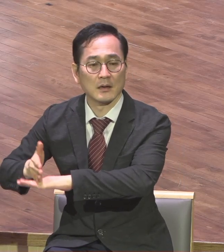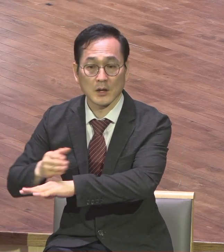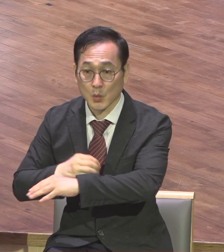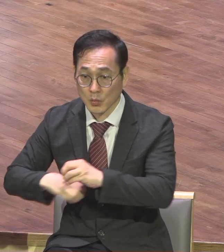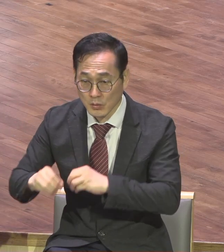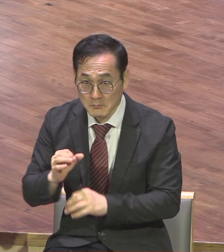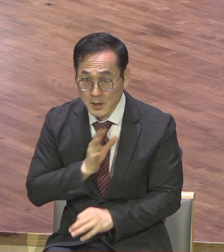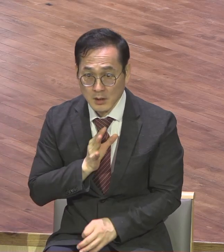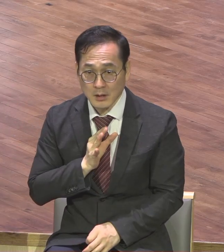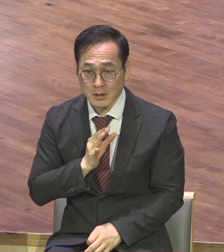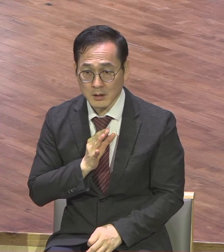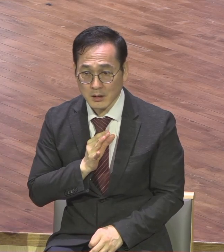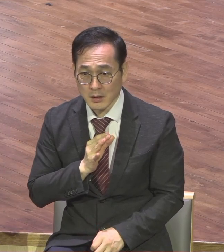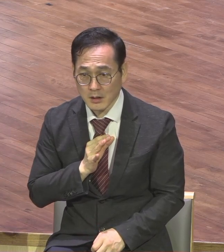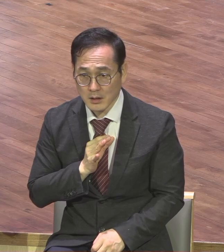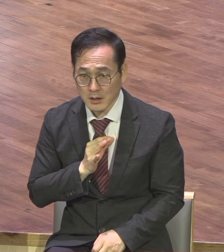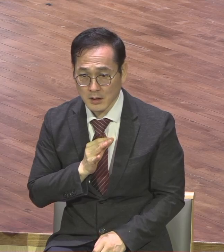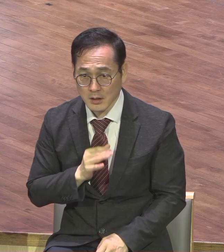거예요.